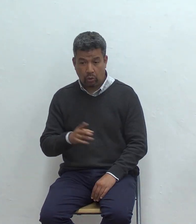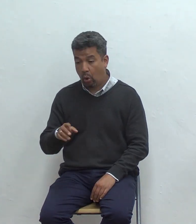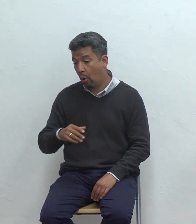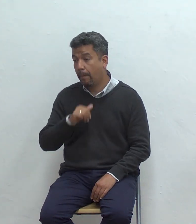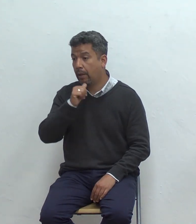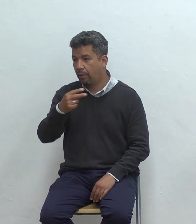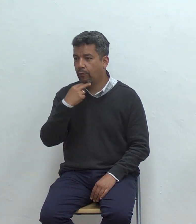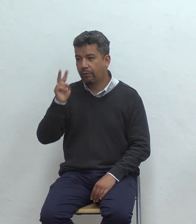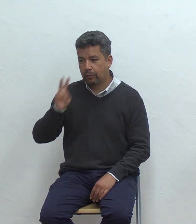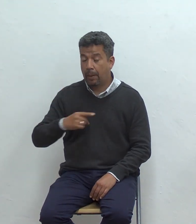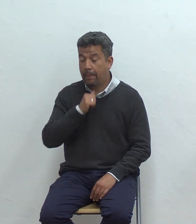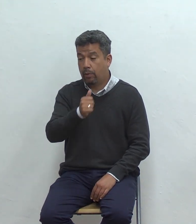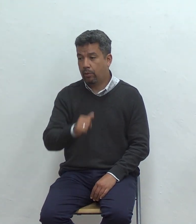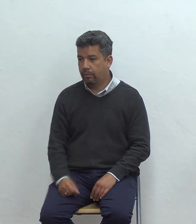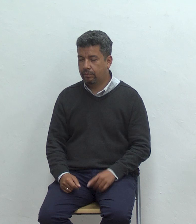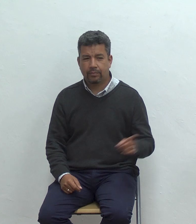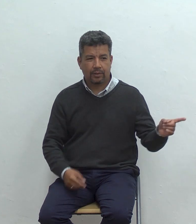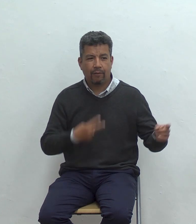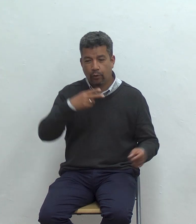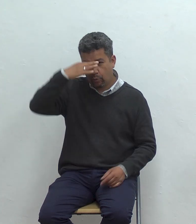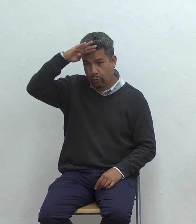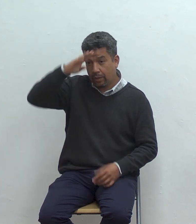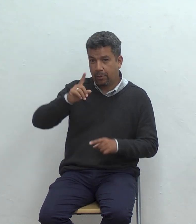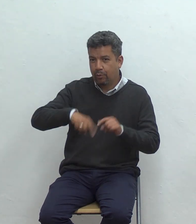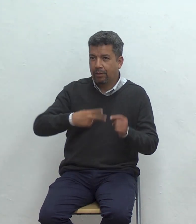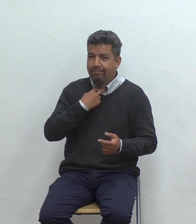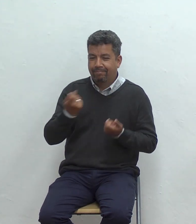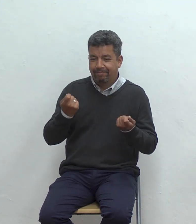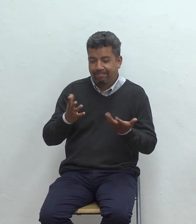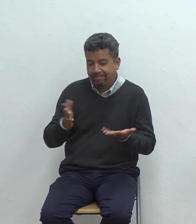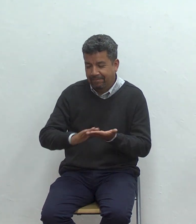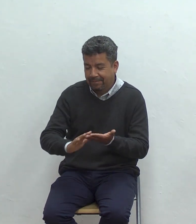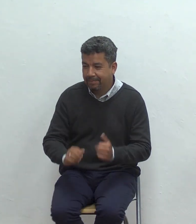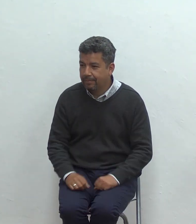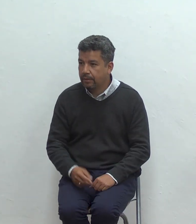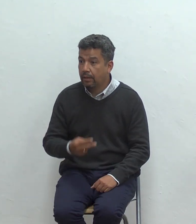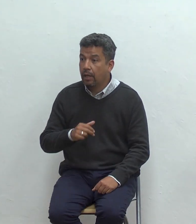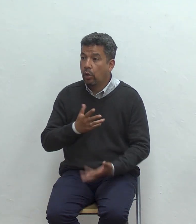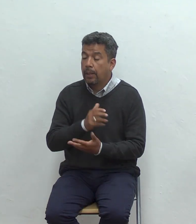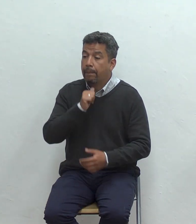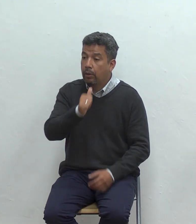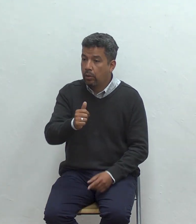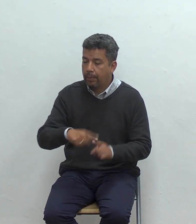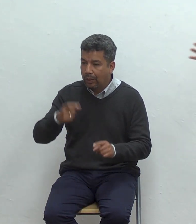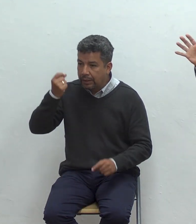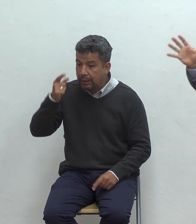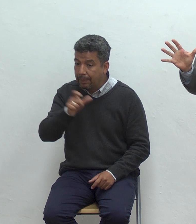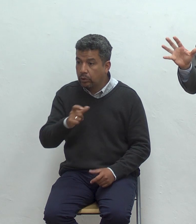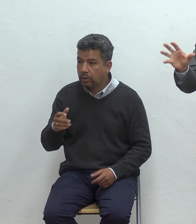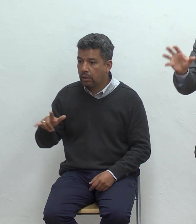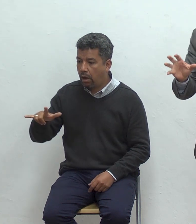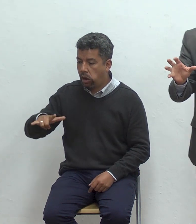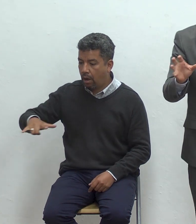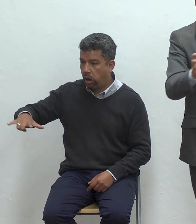chico. Dice que yo hablo como cubano, pero no puedo imitar todavía. Está peor. Pero entiende que los que